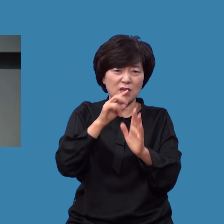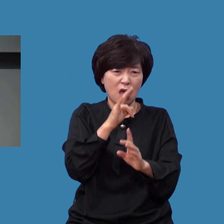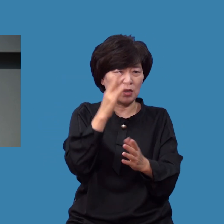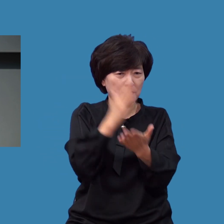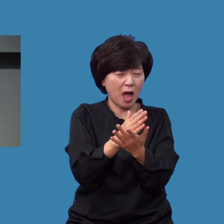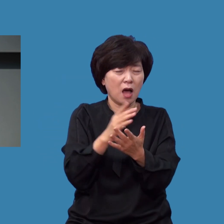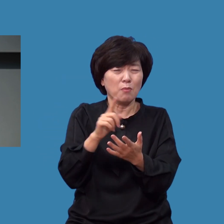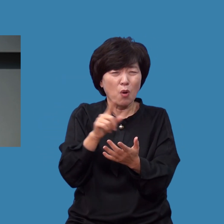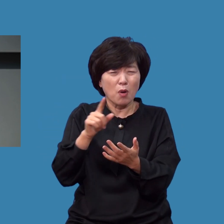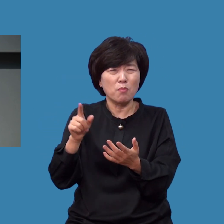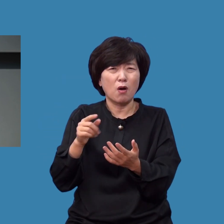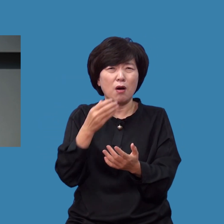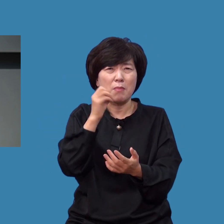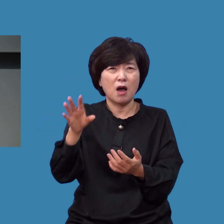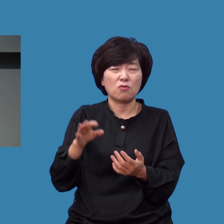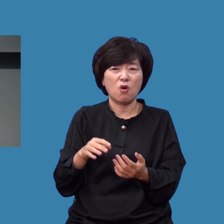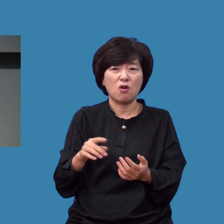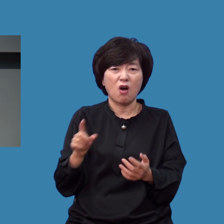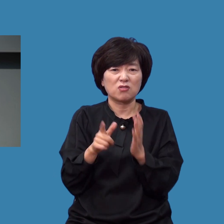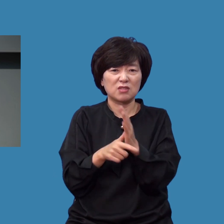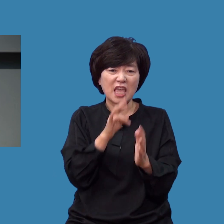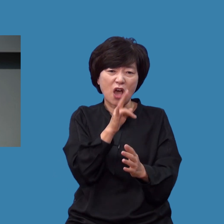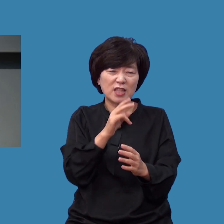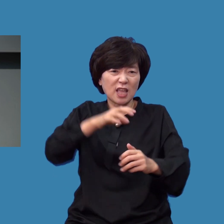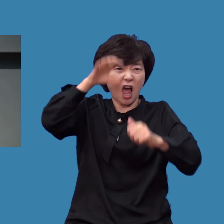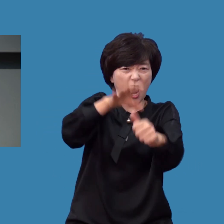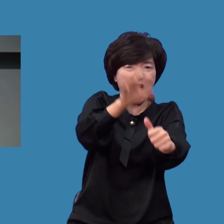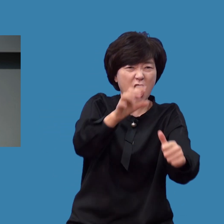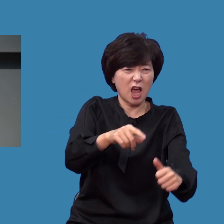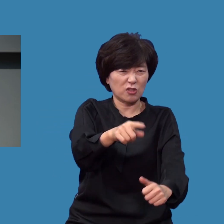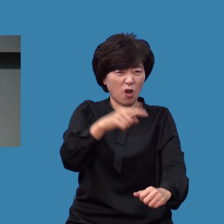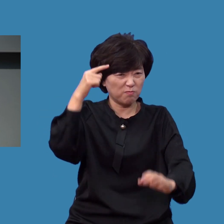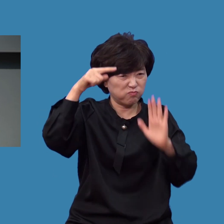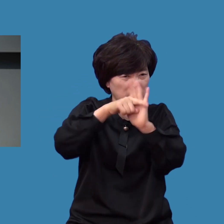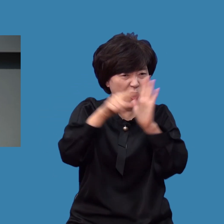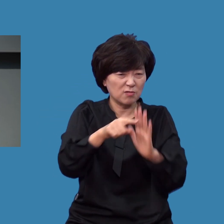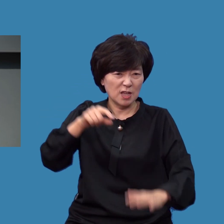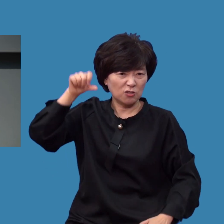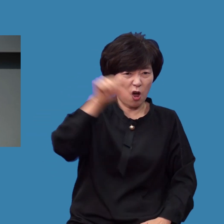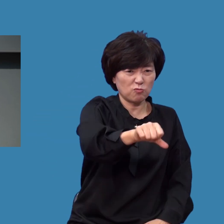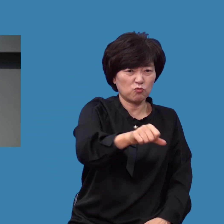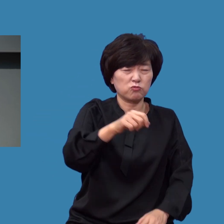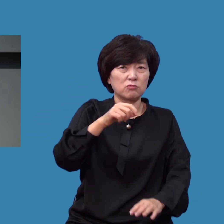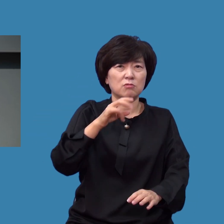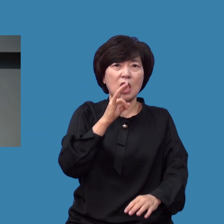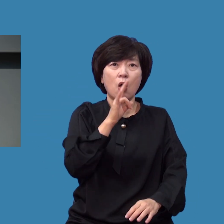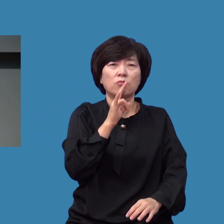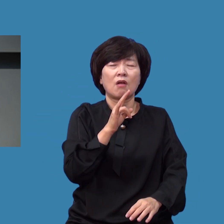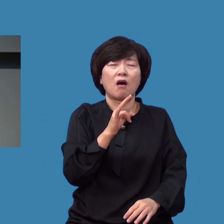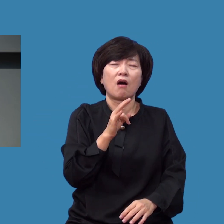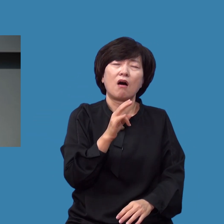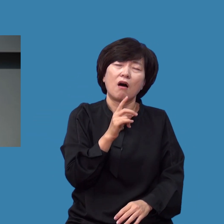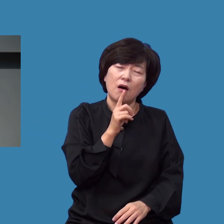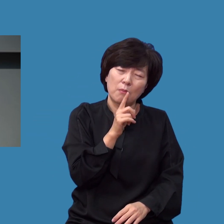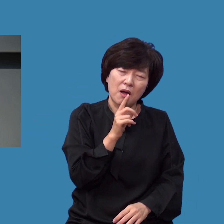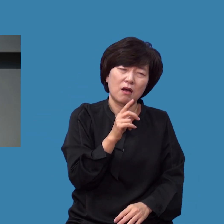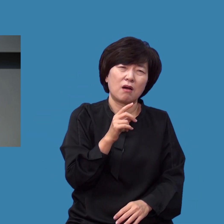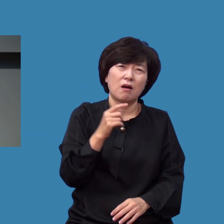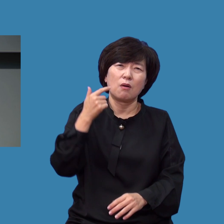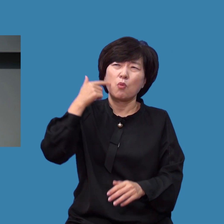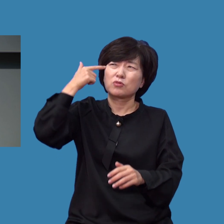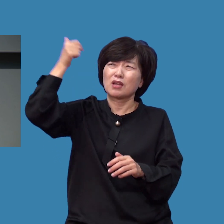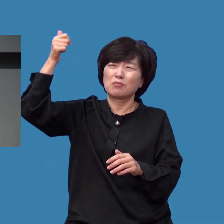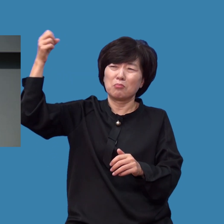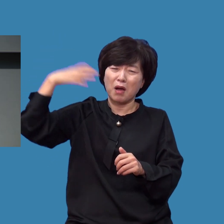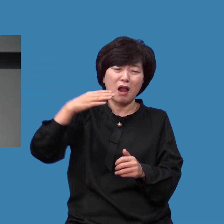때 막 화를 내시기도 하시고 어떨 땐 꾸짖기도 하시고 어떨 땐 막 저도 비슷한 예언을 하시는 분도 있고, 그러다가 이제 목사님이 그건 예언이 아니니까 하지